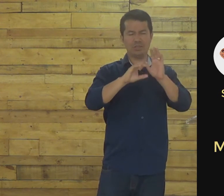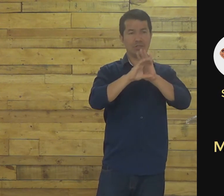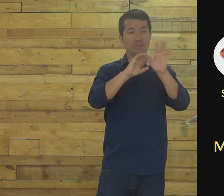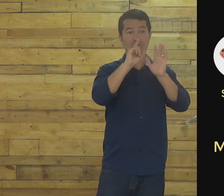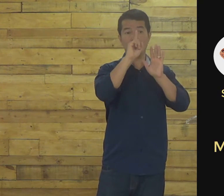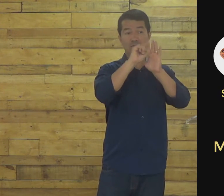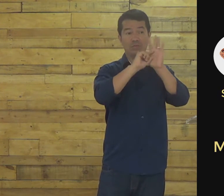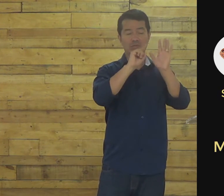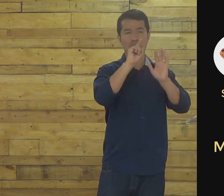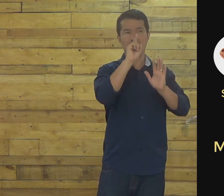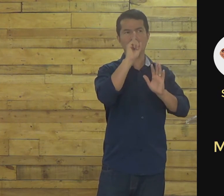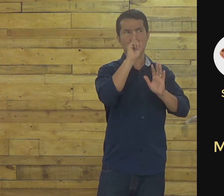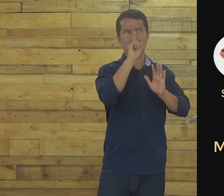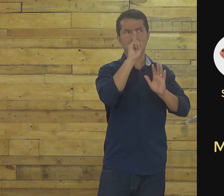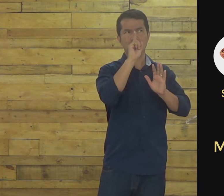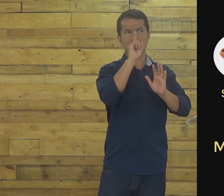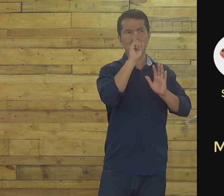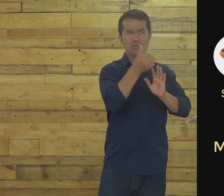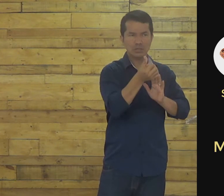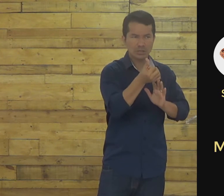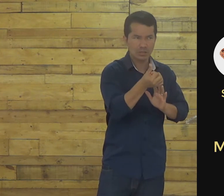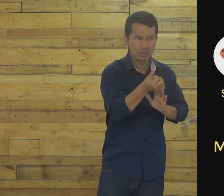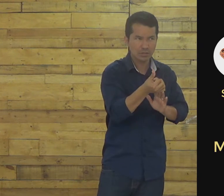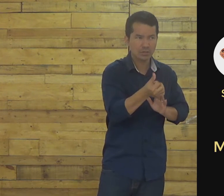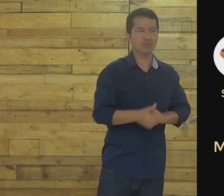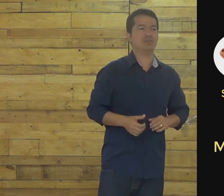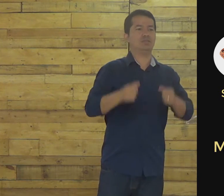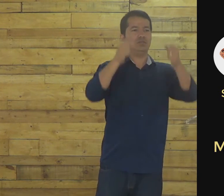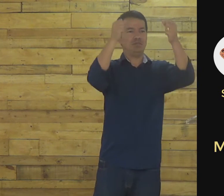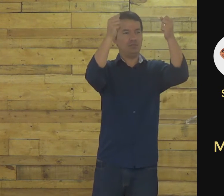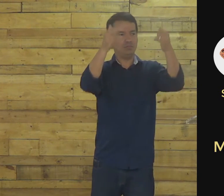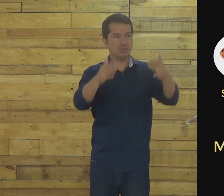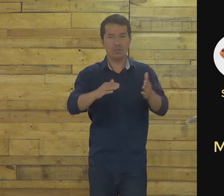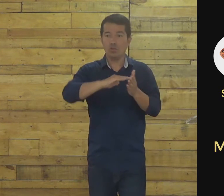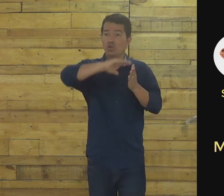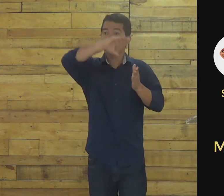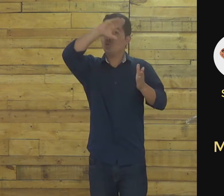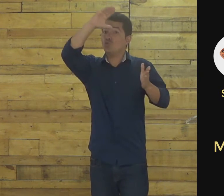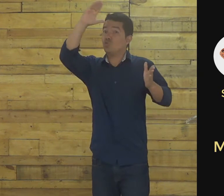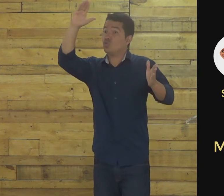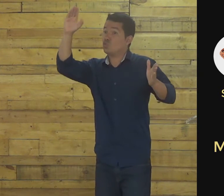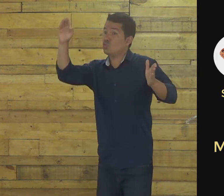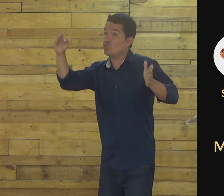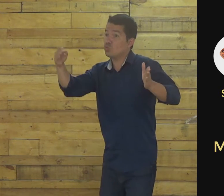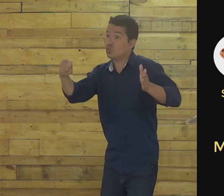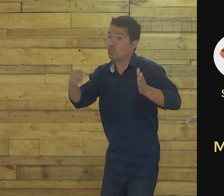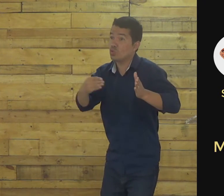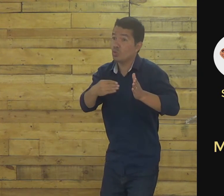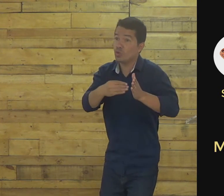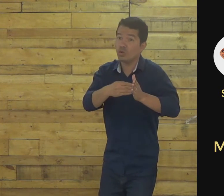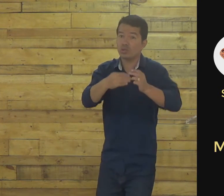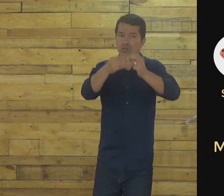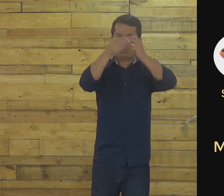Colossenses, no capítulo 1, versículo 16, a palavra de Deus diz: